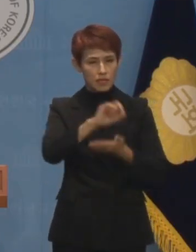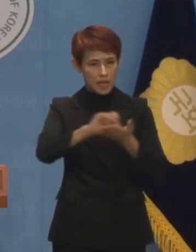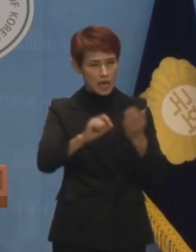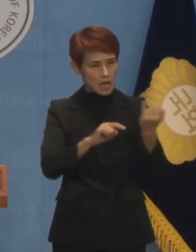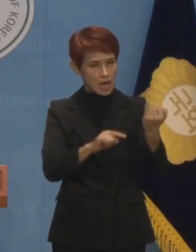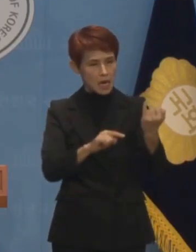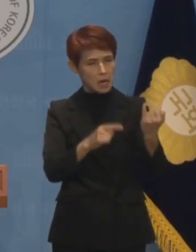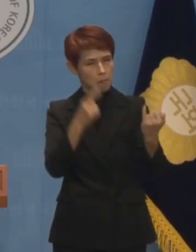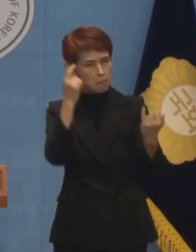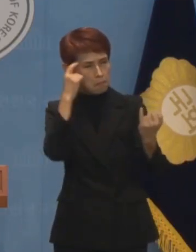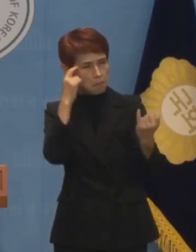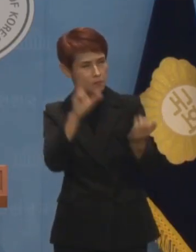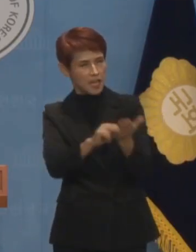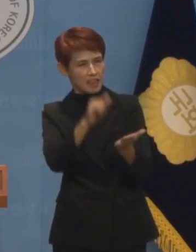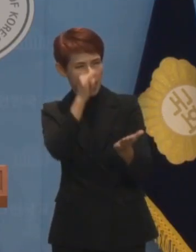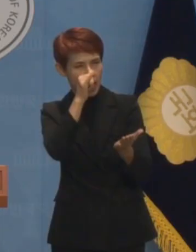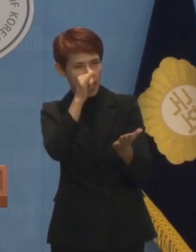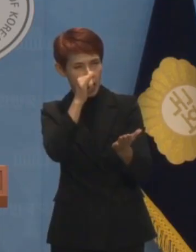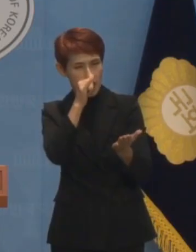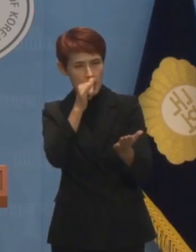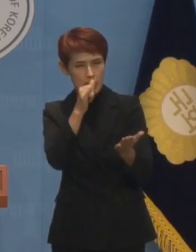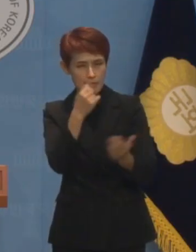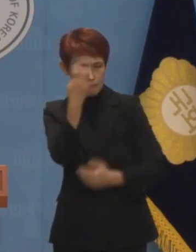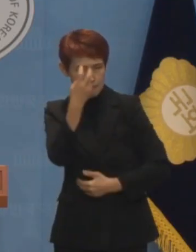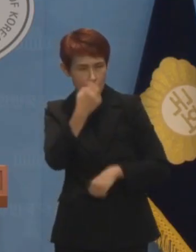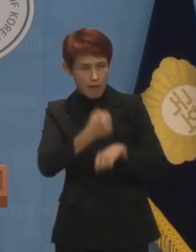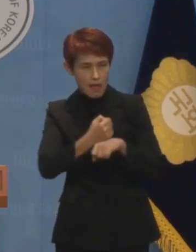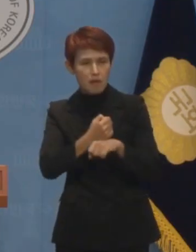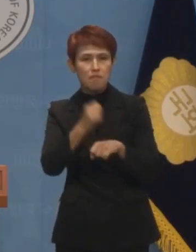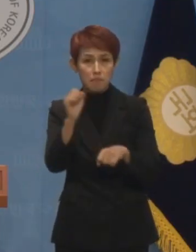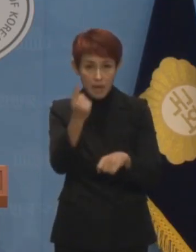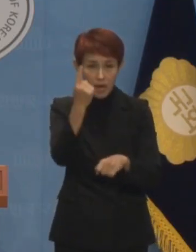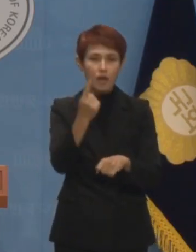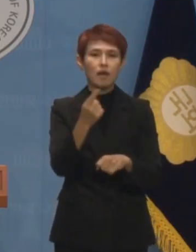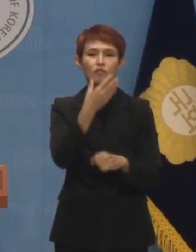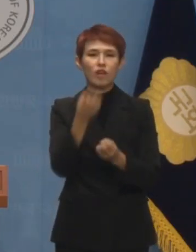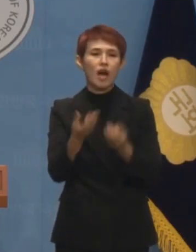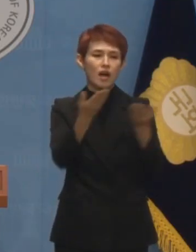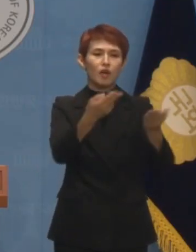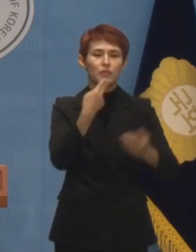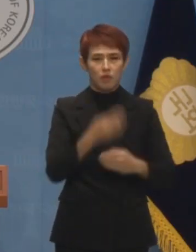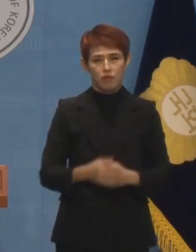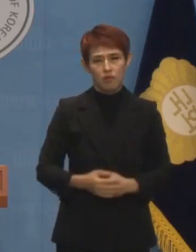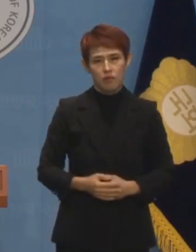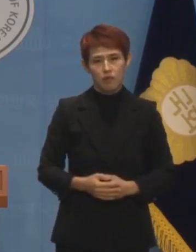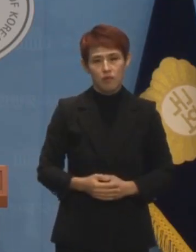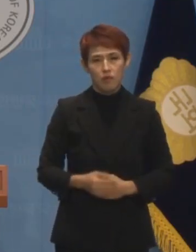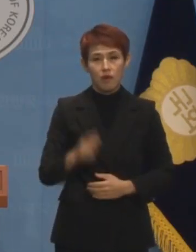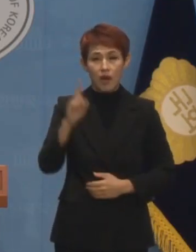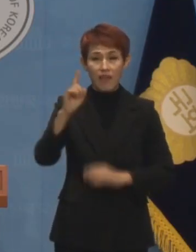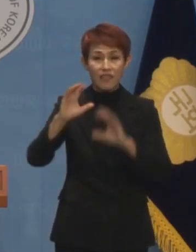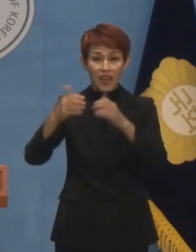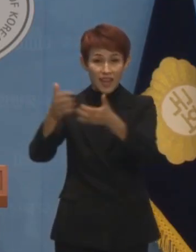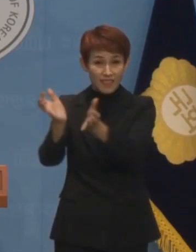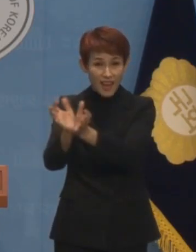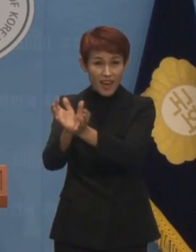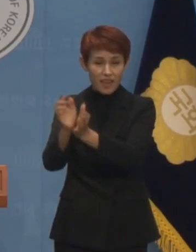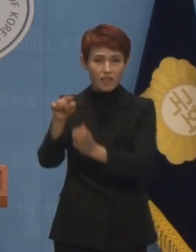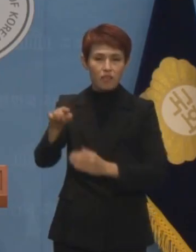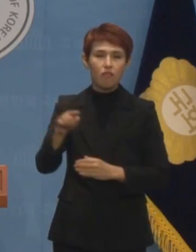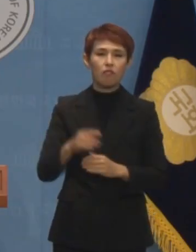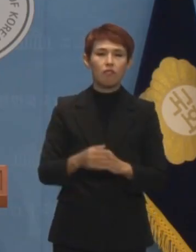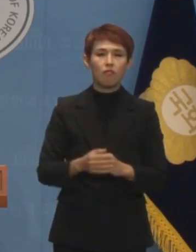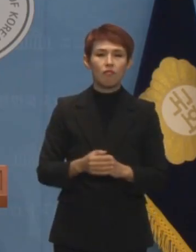벌어진 채식주의자 폐기 조치 또한 국민의힘 전신인 한나라당에서 삼선 의원을 지냈고 MB